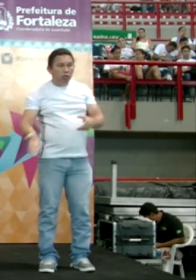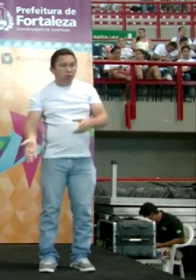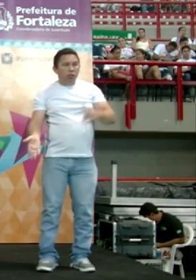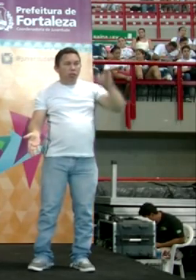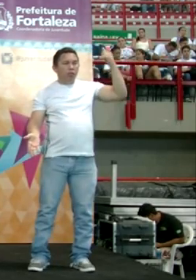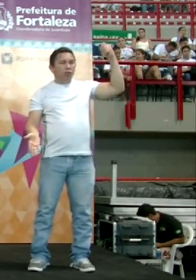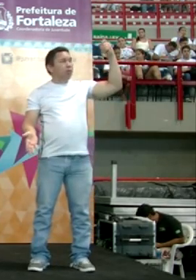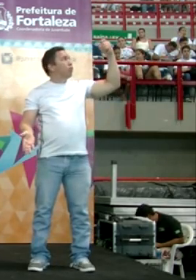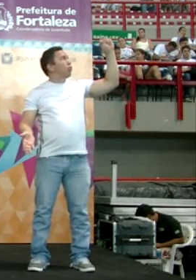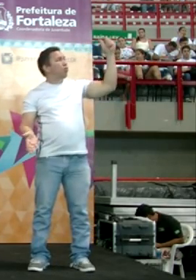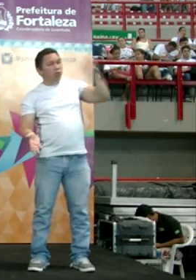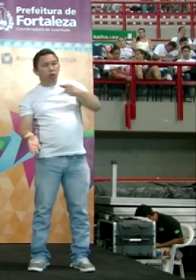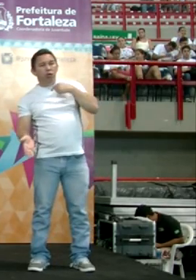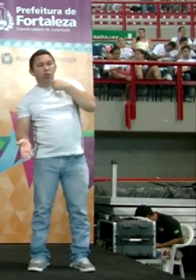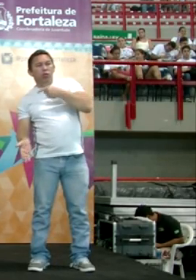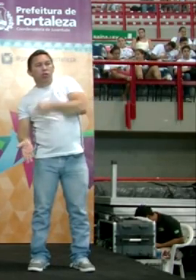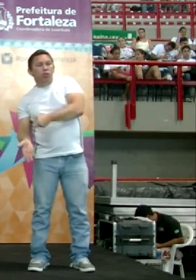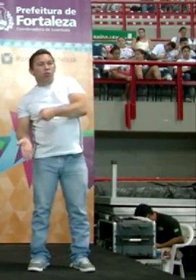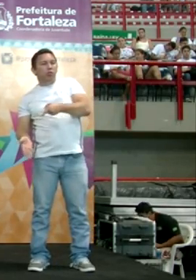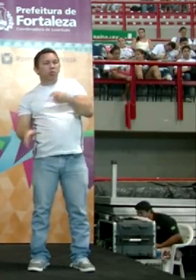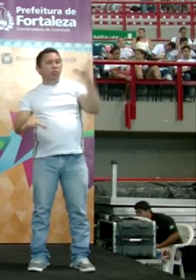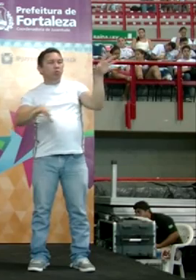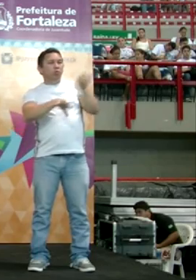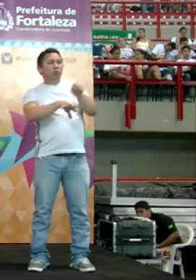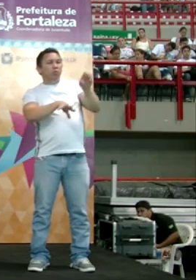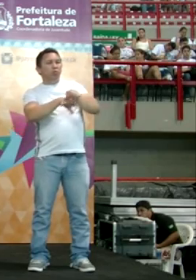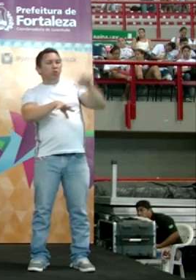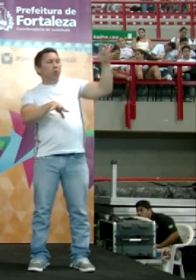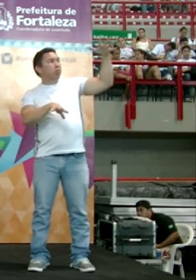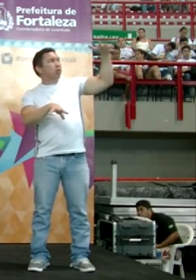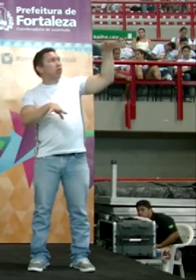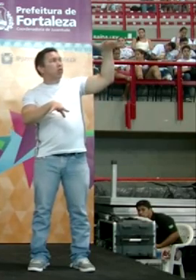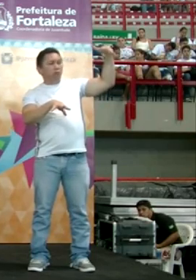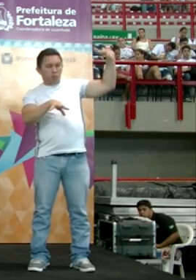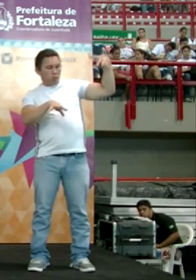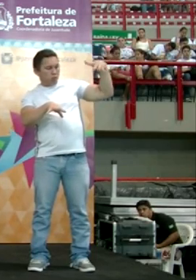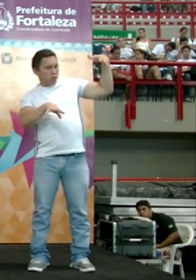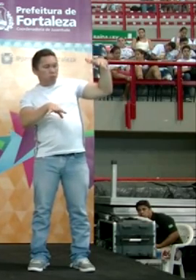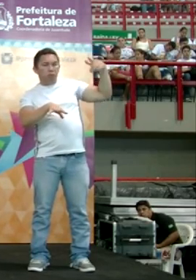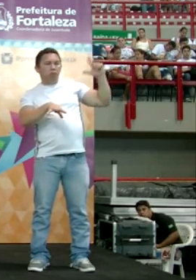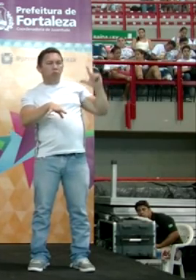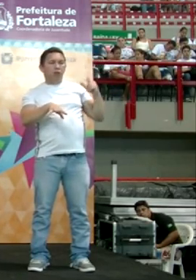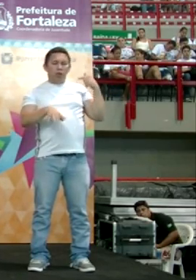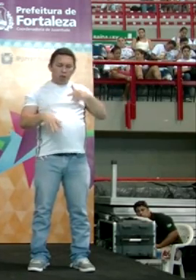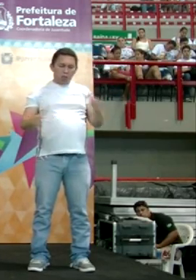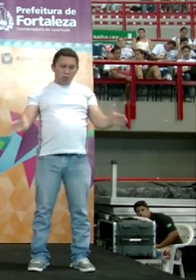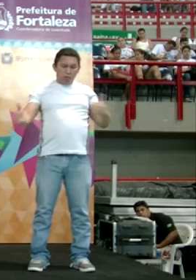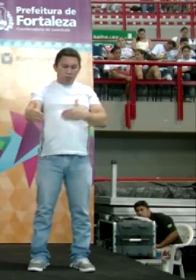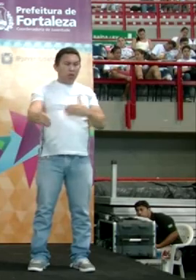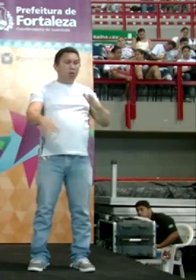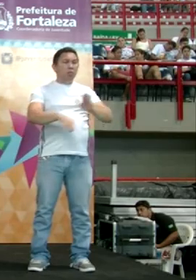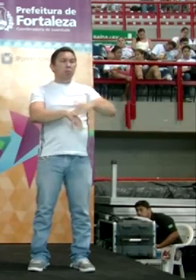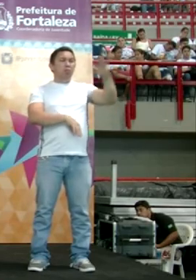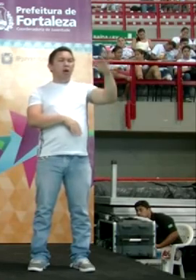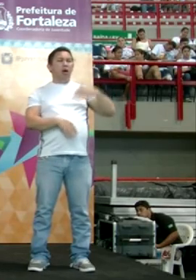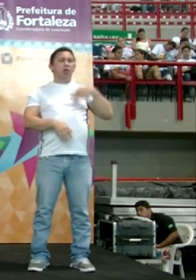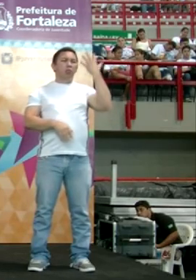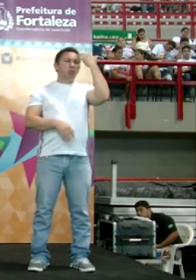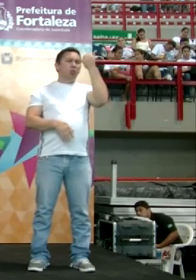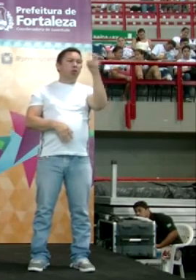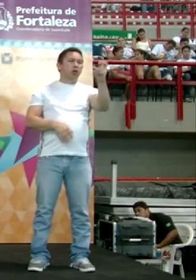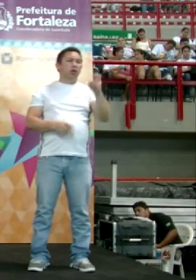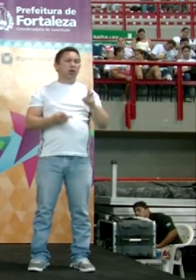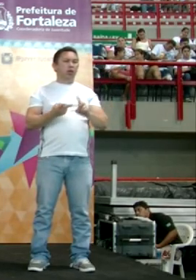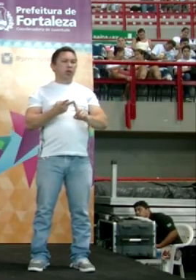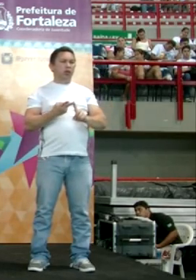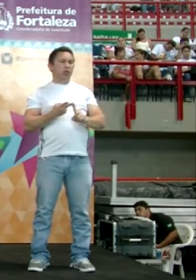criar baterias que tenham uma maior capacidade de carga, baterias que possam armazenar carga por 15